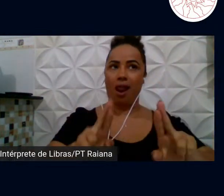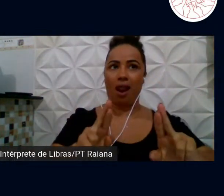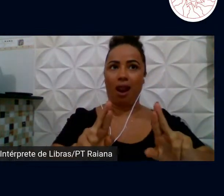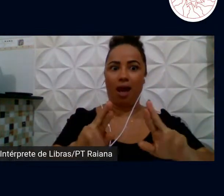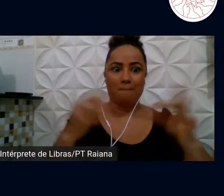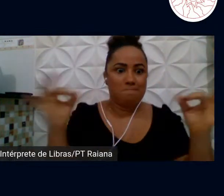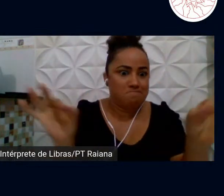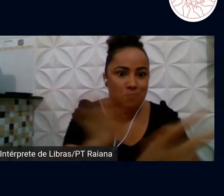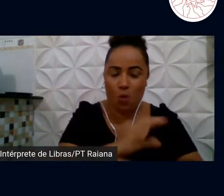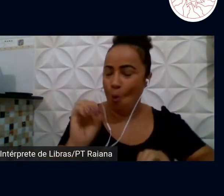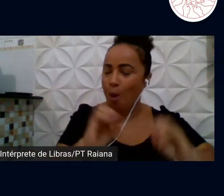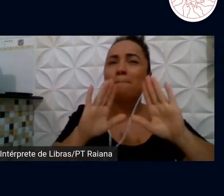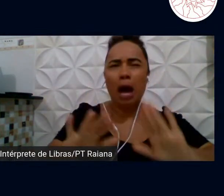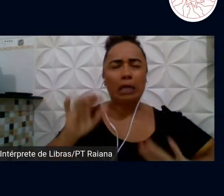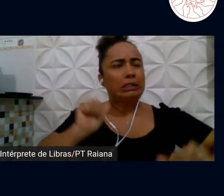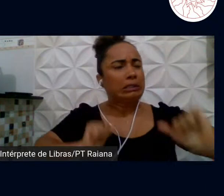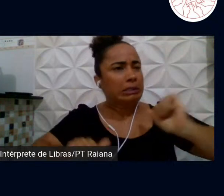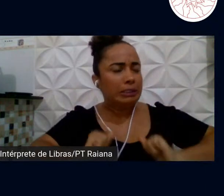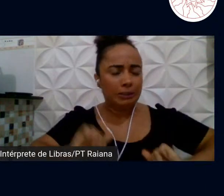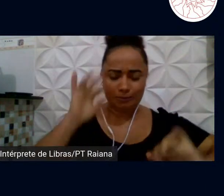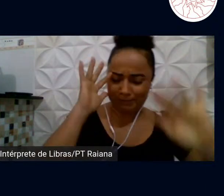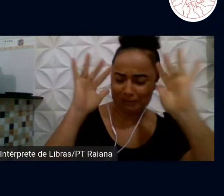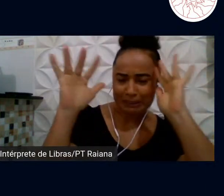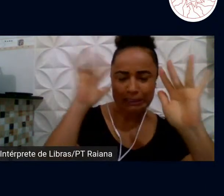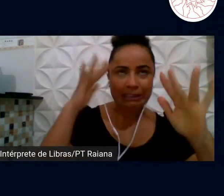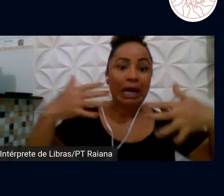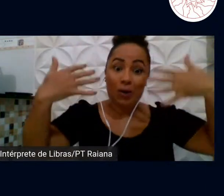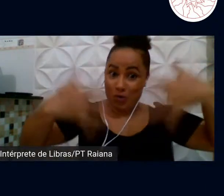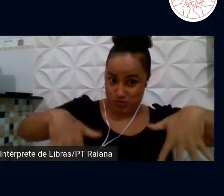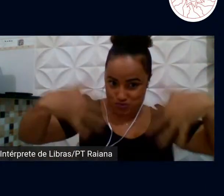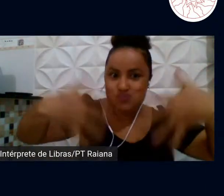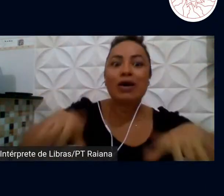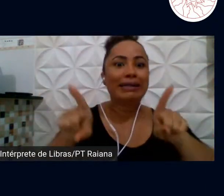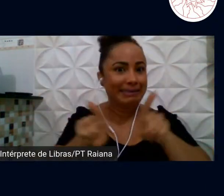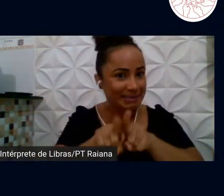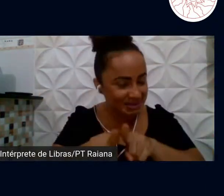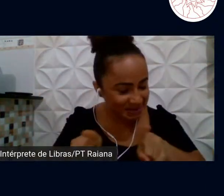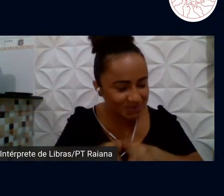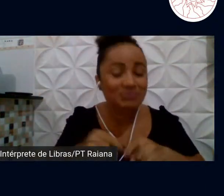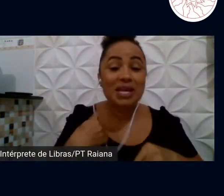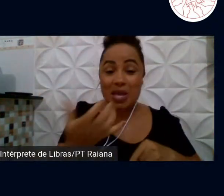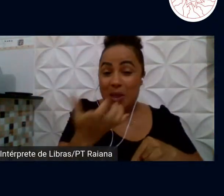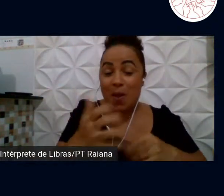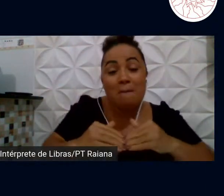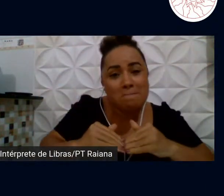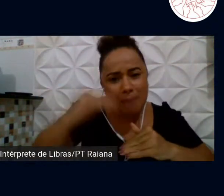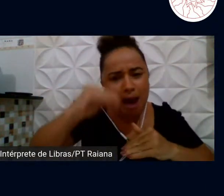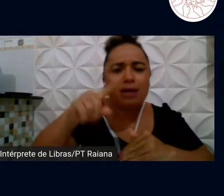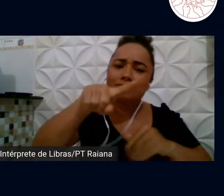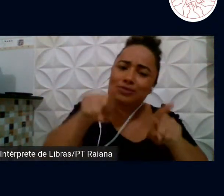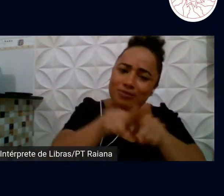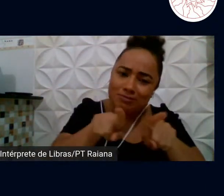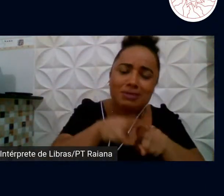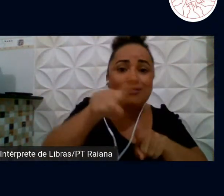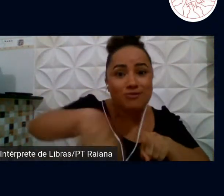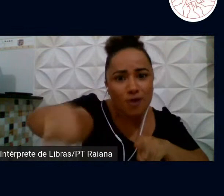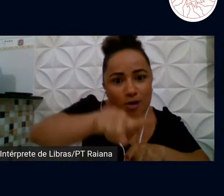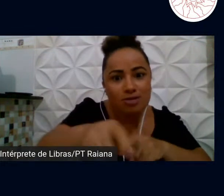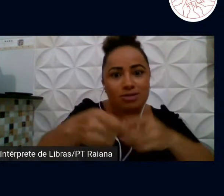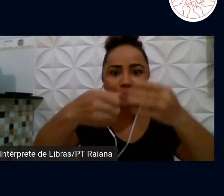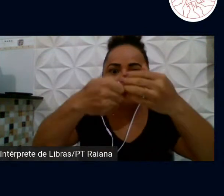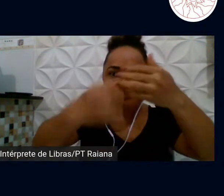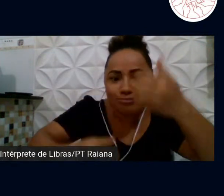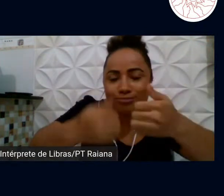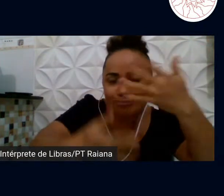mas inquietações, eh, desesperos. E eu gostaria muito, né, de ouvir também vocês e compartilhar um